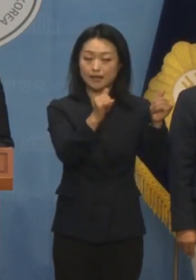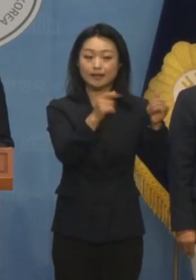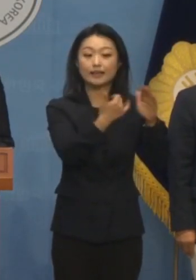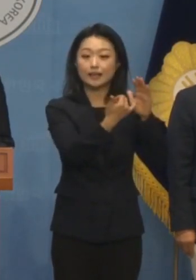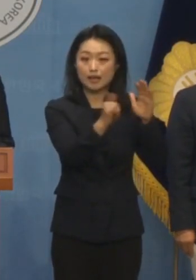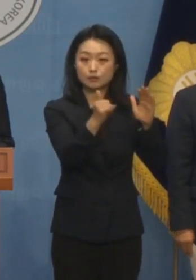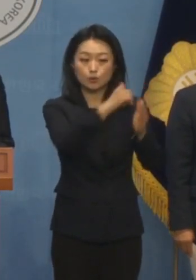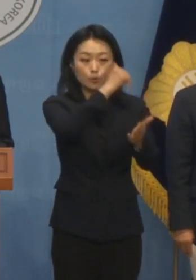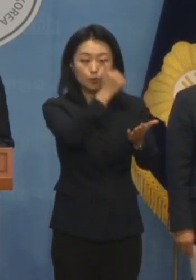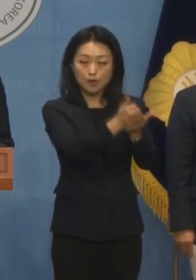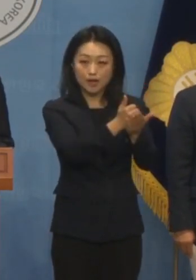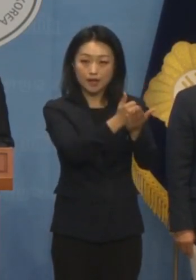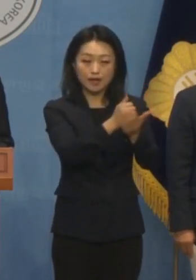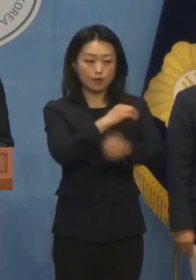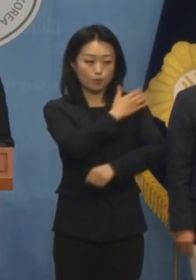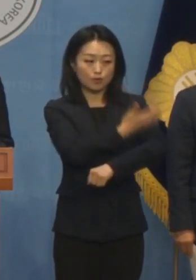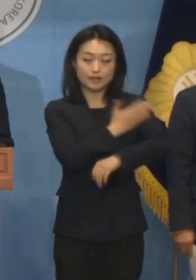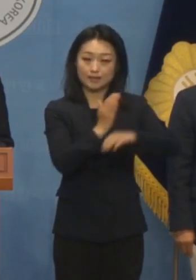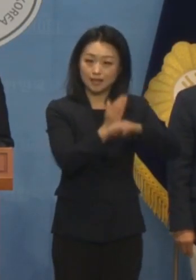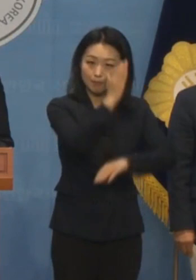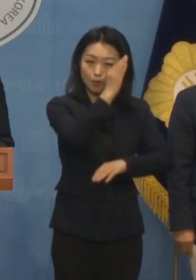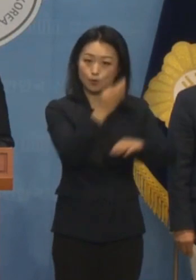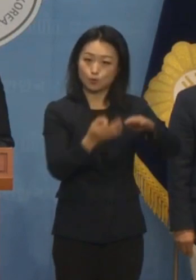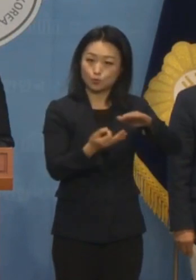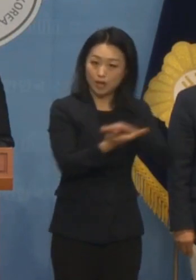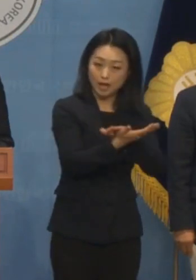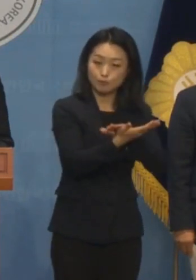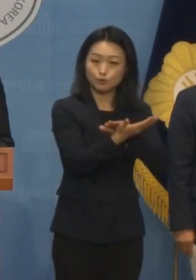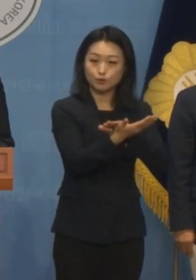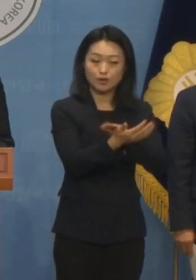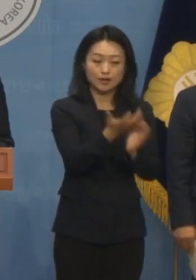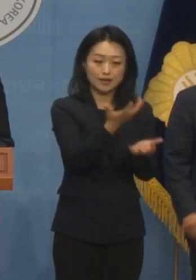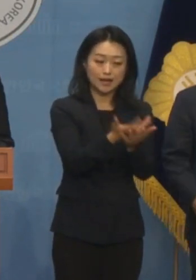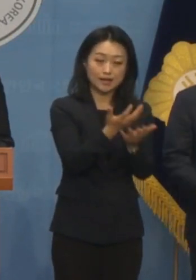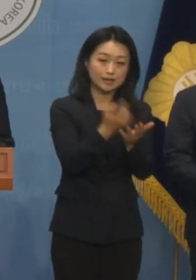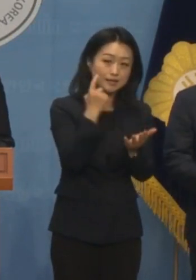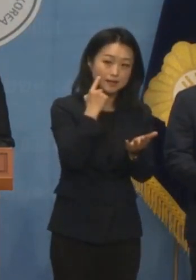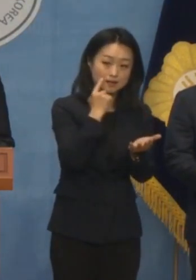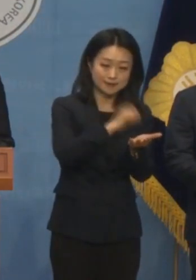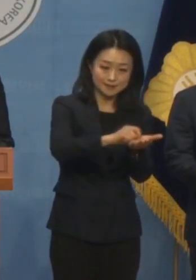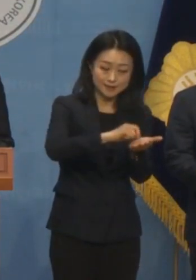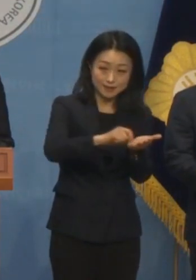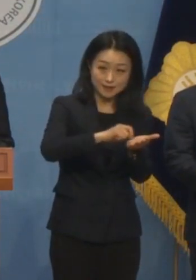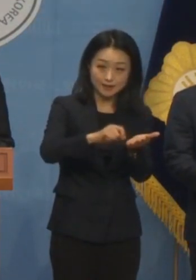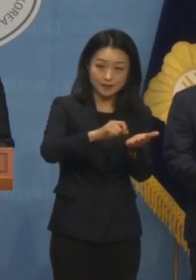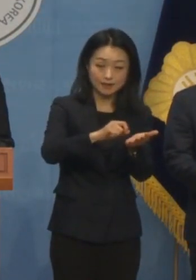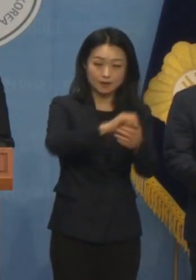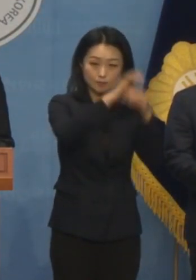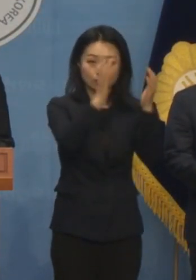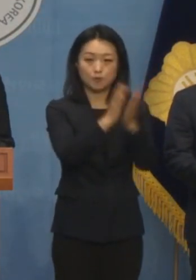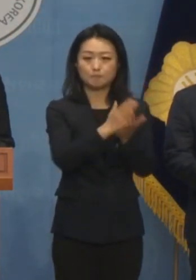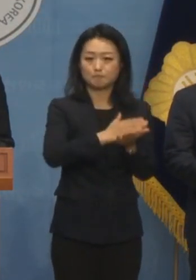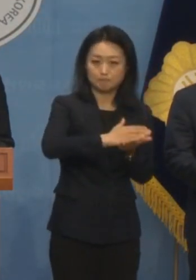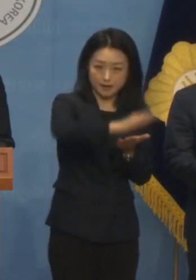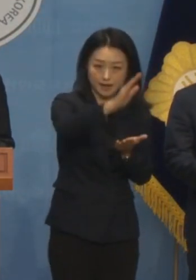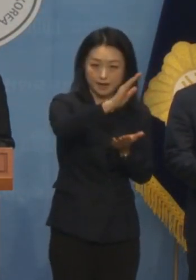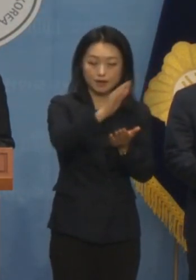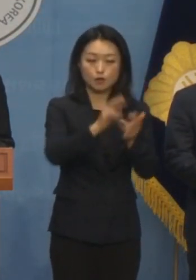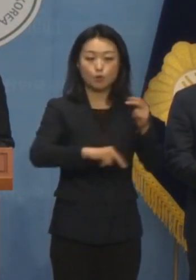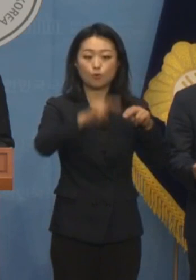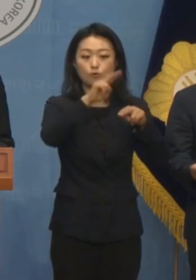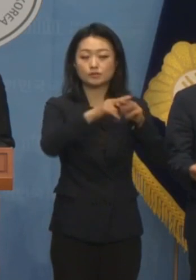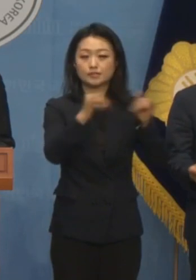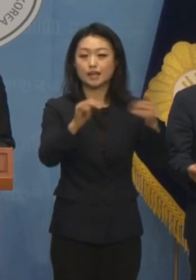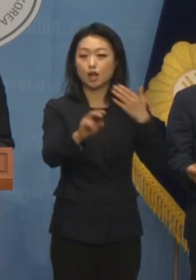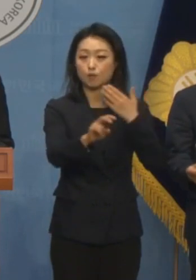가족이 범한 직권남용, 뇌물, 허위공문서 작성 등의 특정 범죄를 척결함으로써